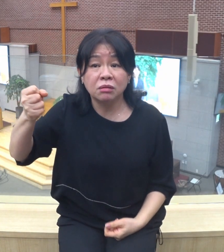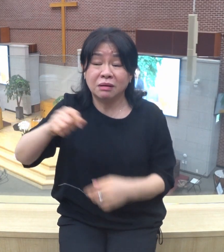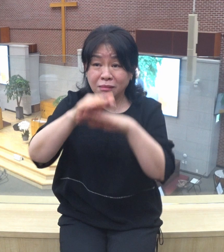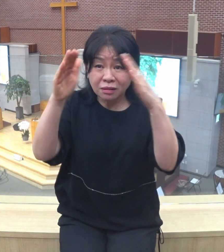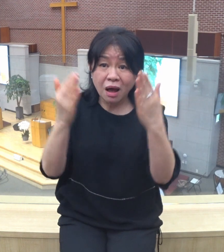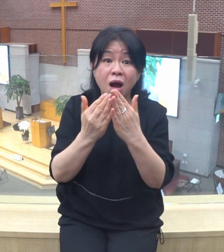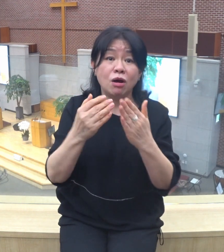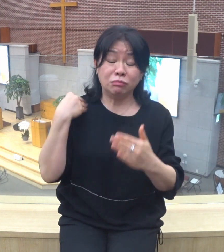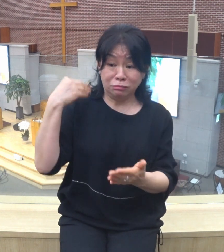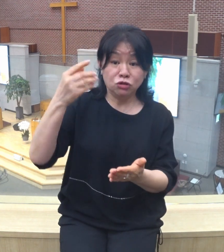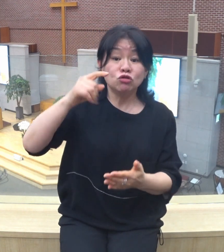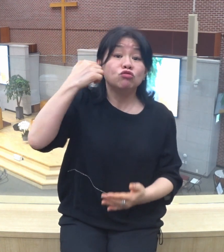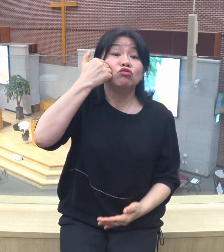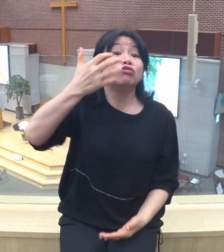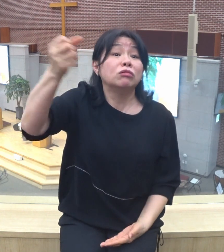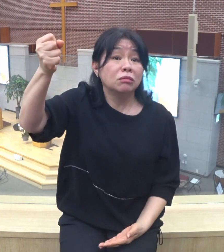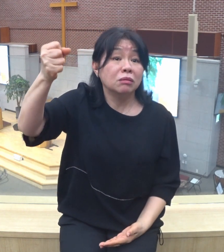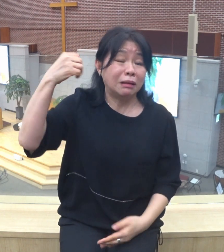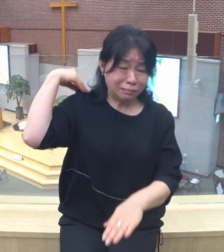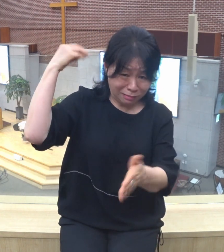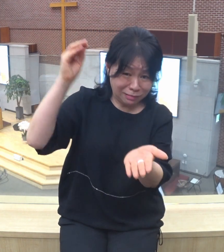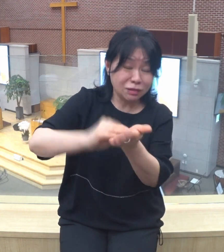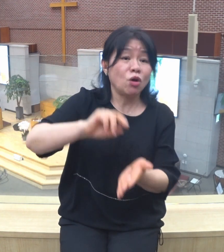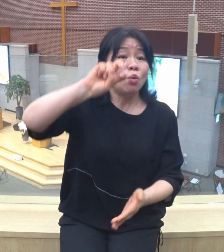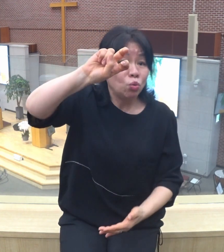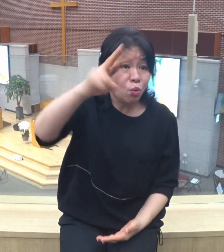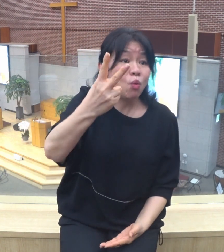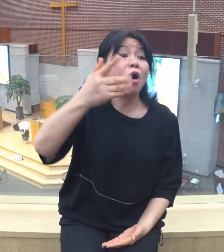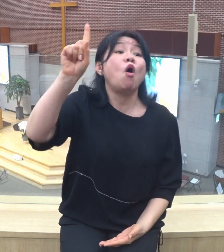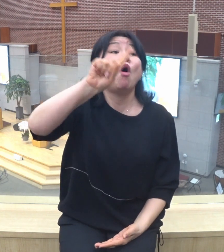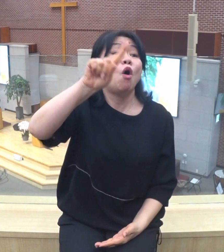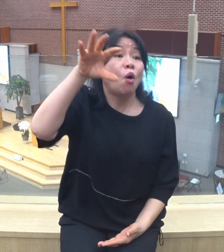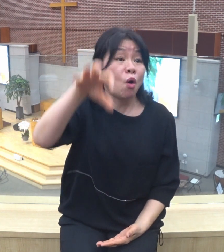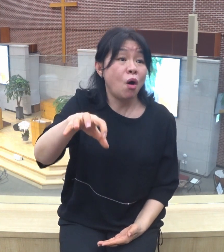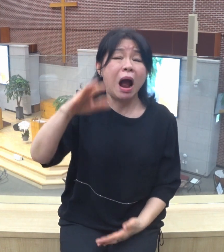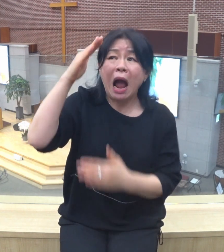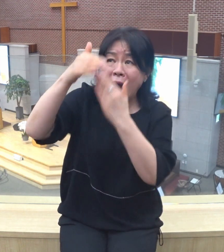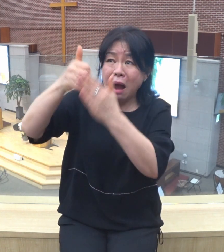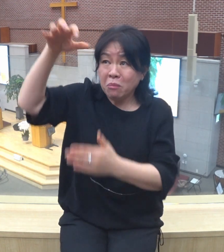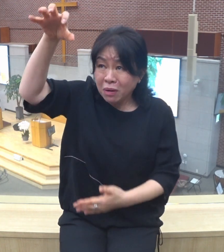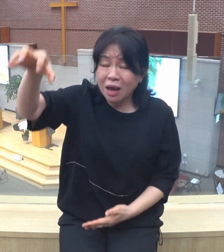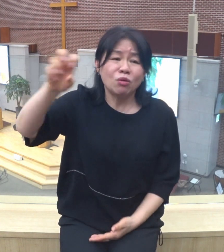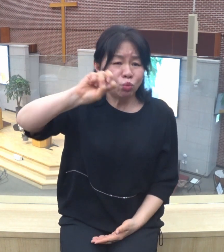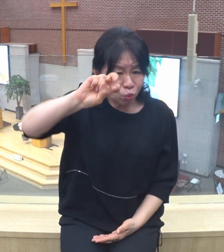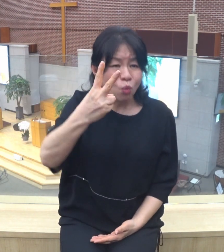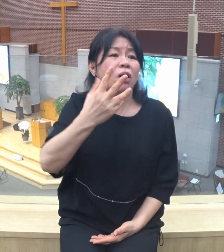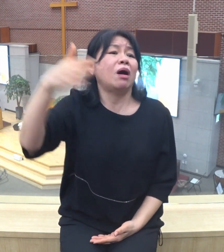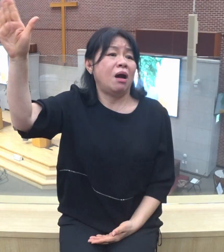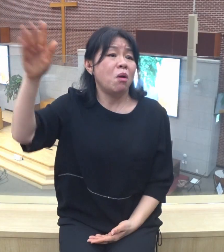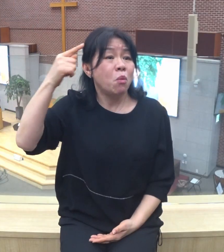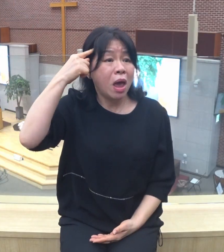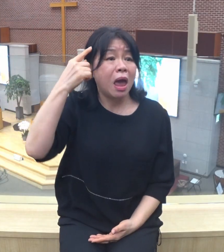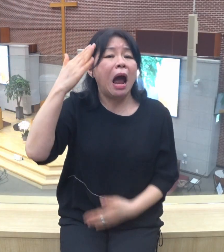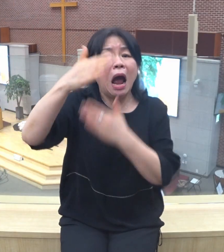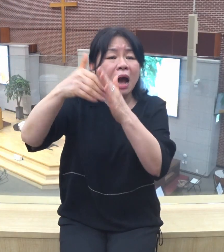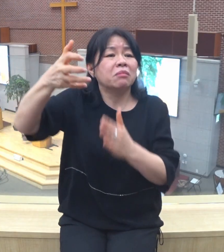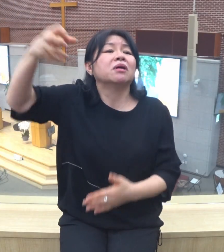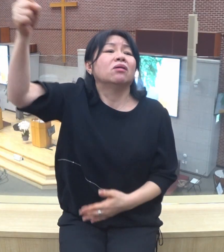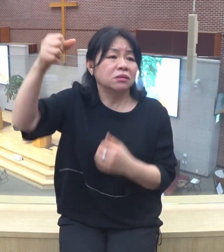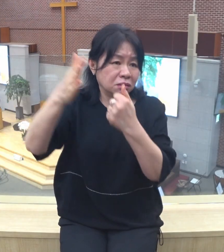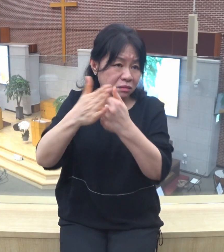누구에게로 돌아가는 거죠? 소유주에게 돌아가게 되죠. 얼마 전에 교역자 사무실에서 있었던 일입니다.